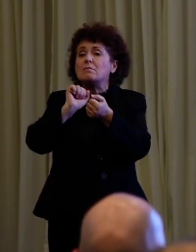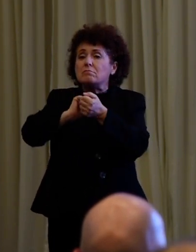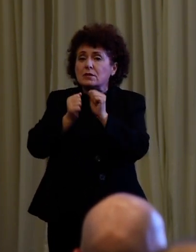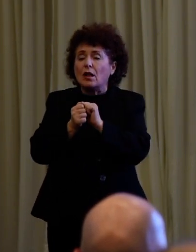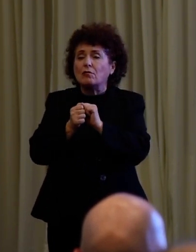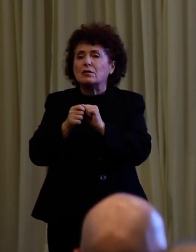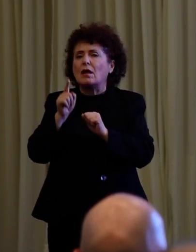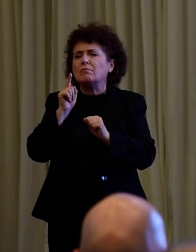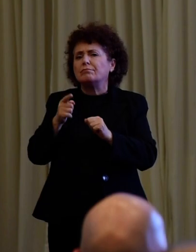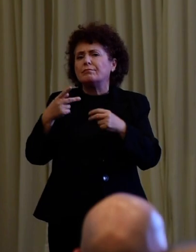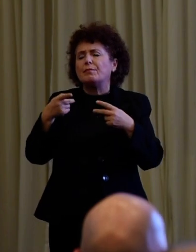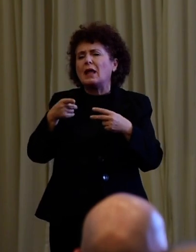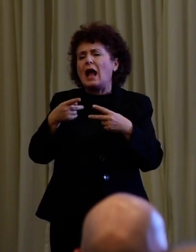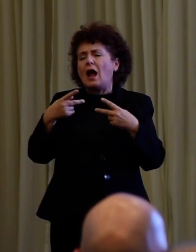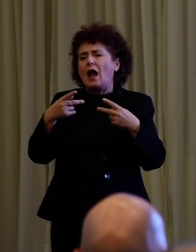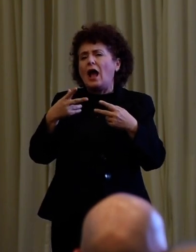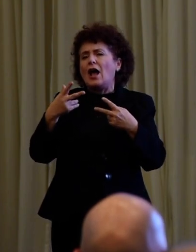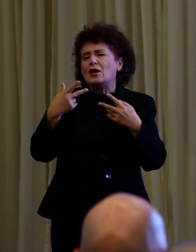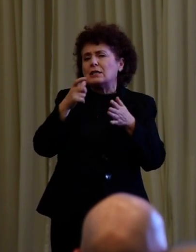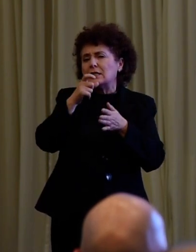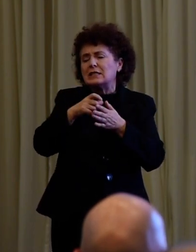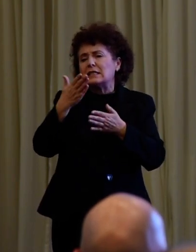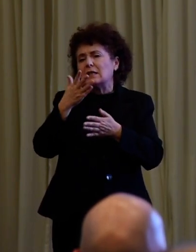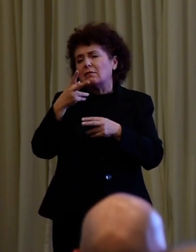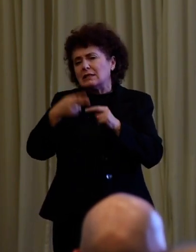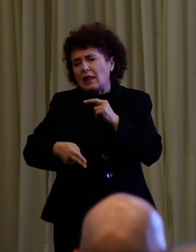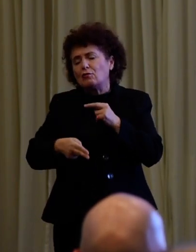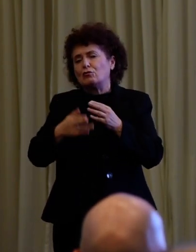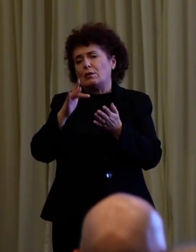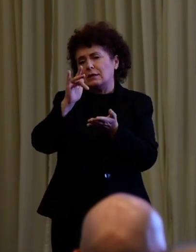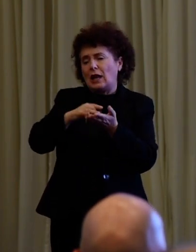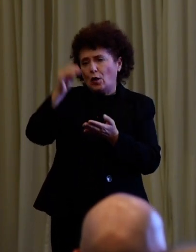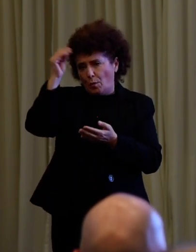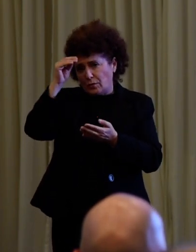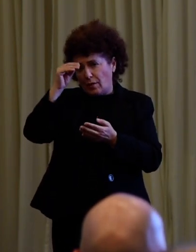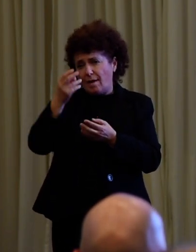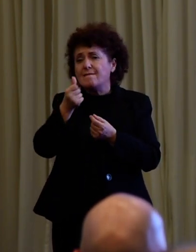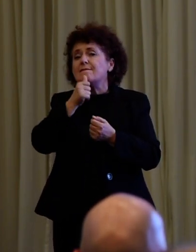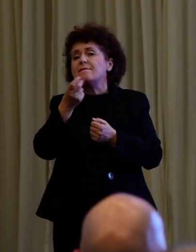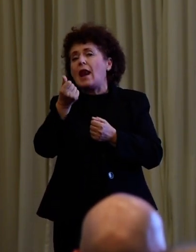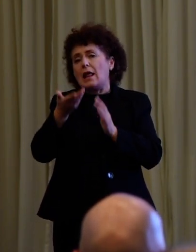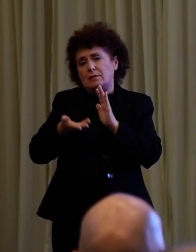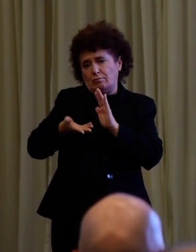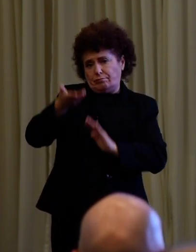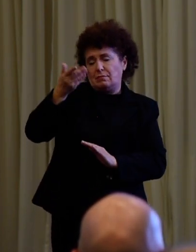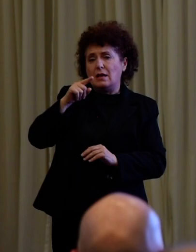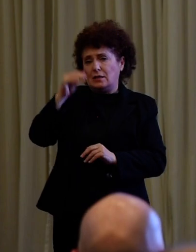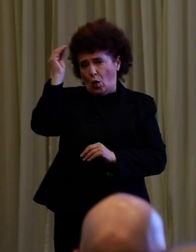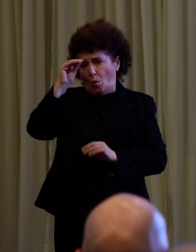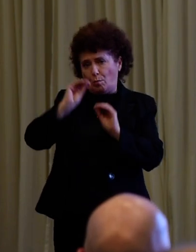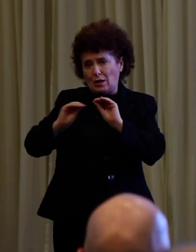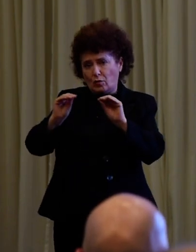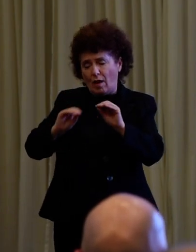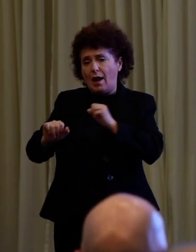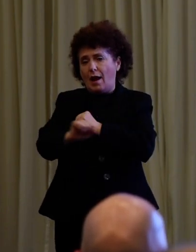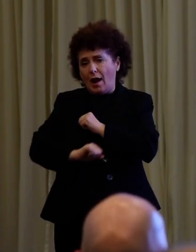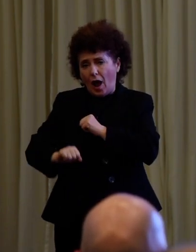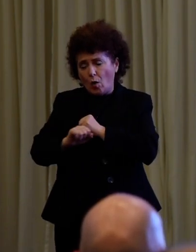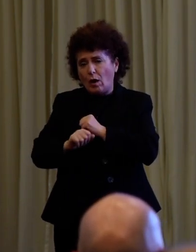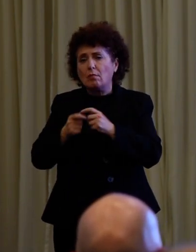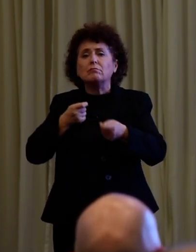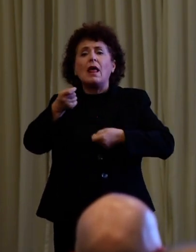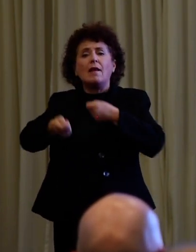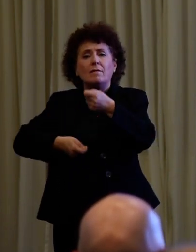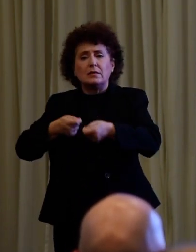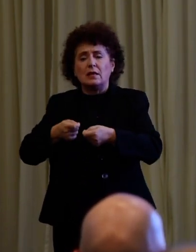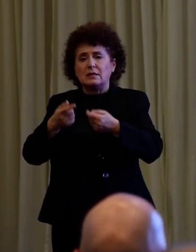заложбата е континувањето на задолжителното средно образование, зголемување на финансиските средства за образование и за наука, како и